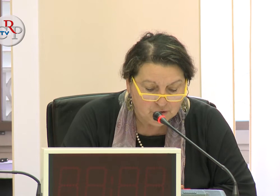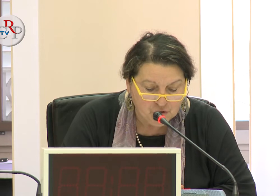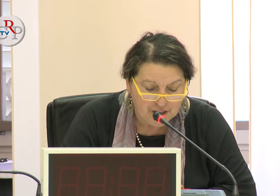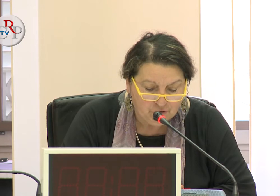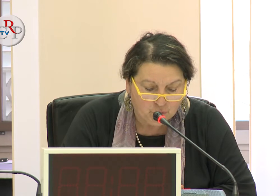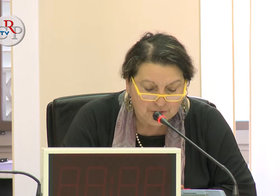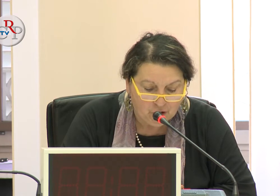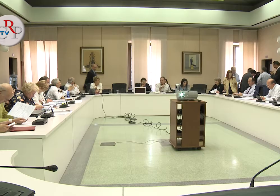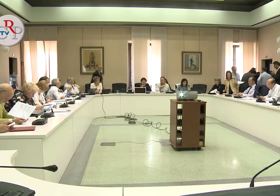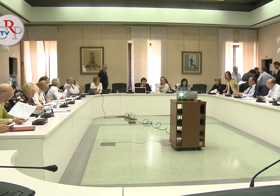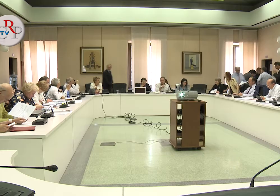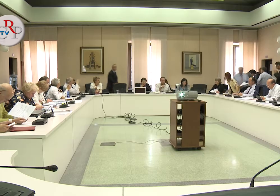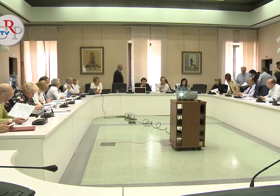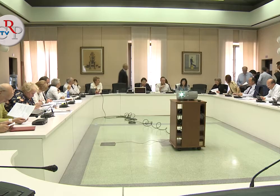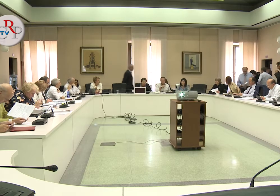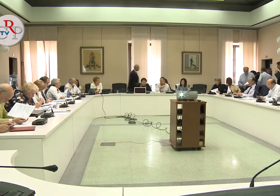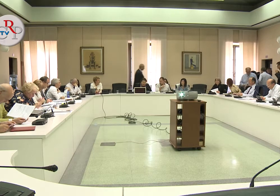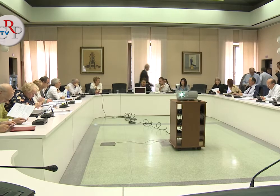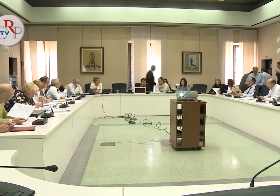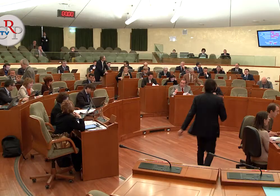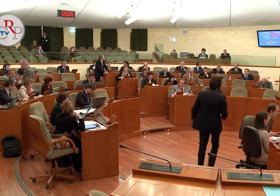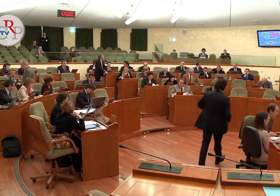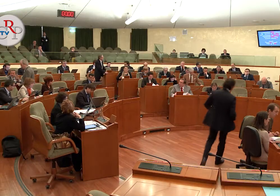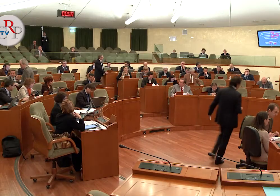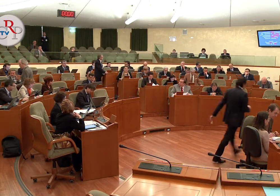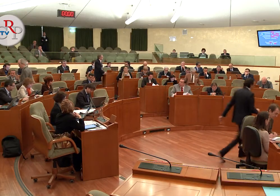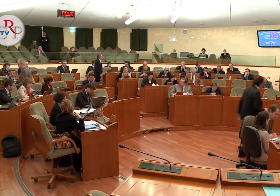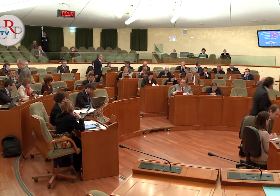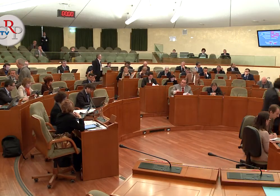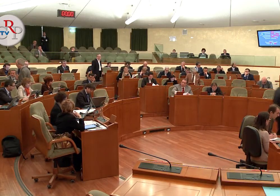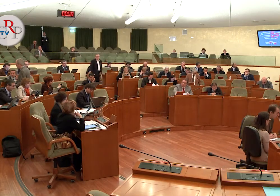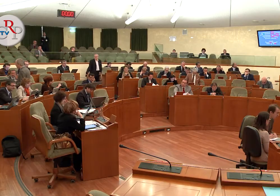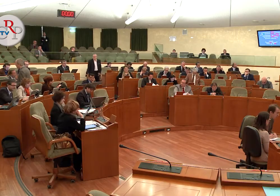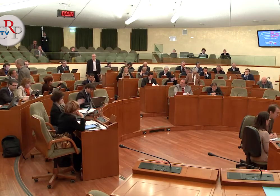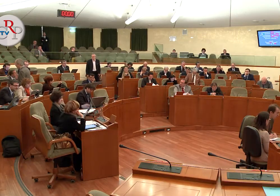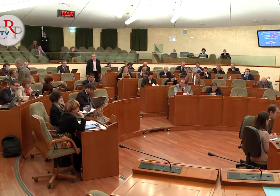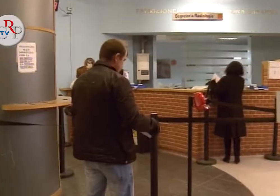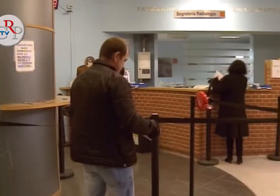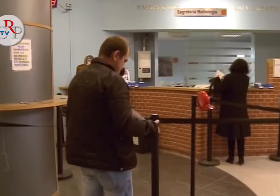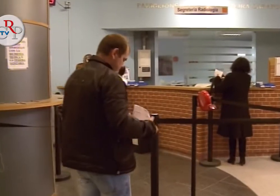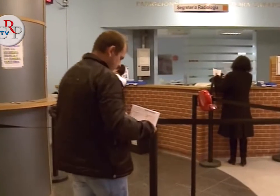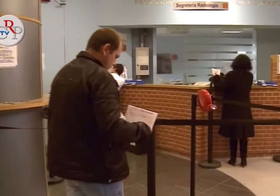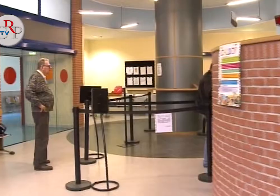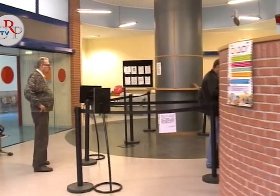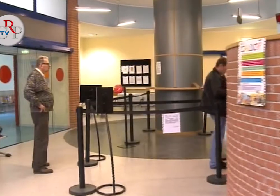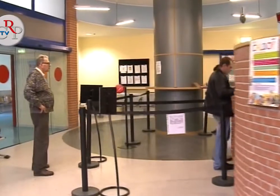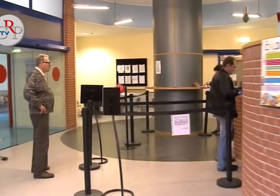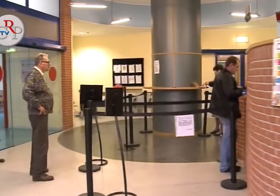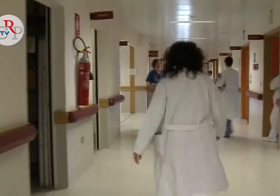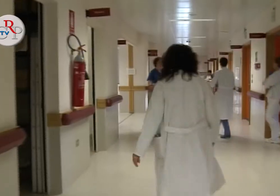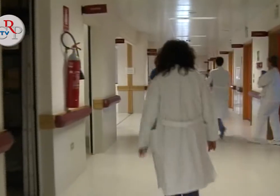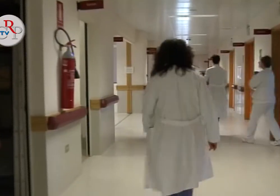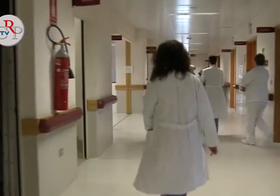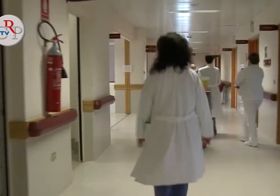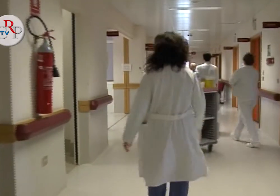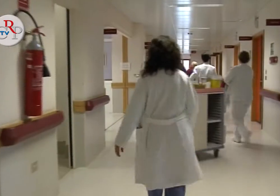presentato dalla Commissione Sanità e sottoscritto da tutti i consiglieri per abolire le liste di attesa, per eseguire gli interventi di impianto